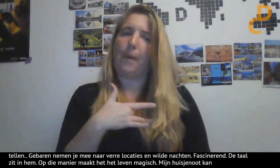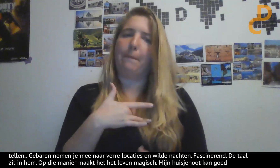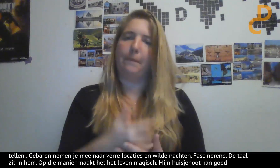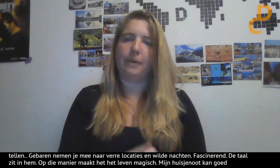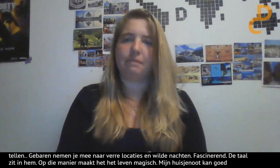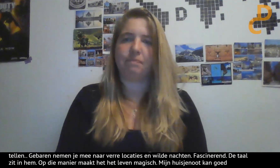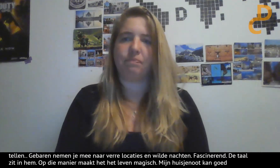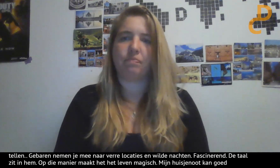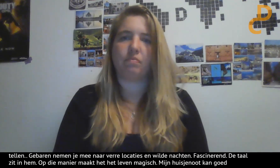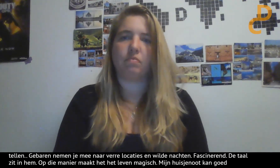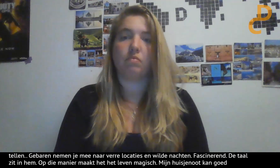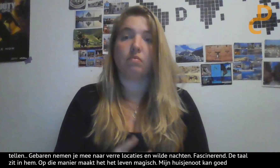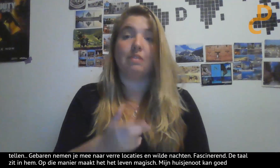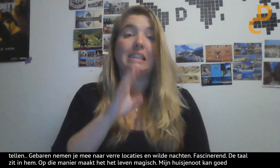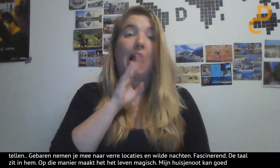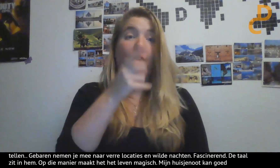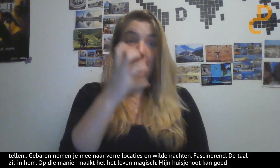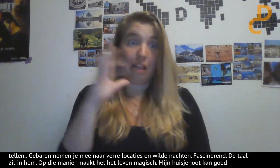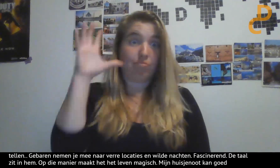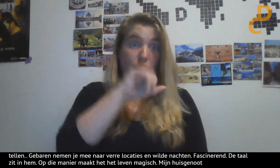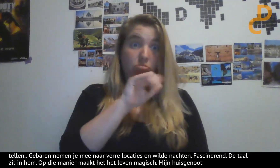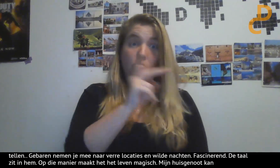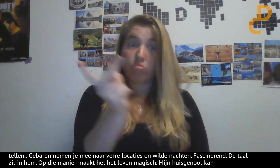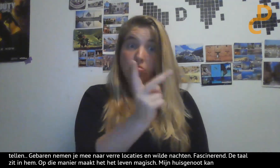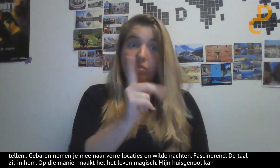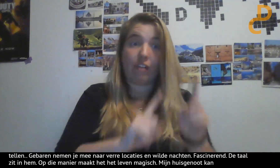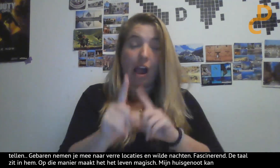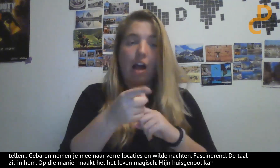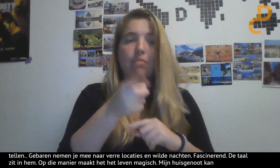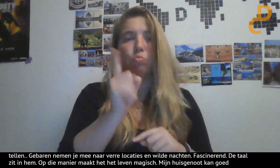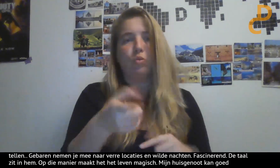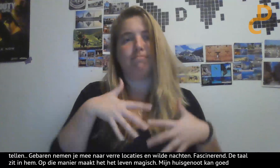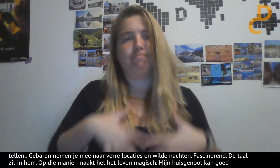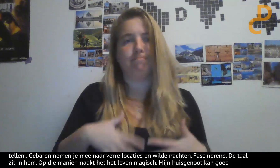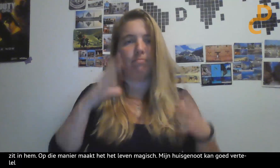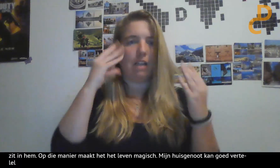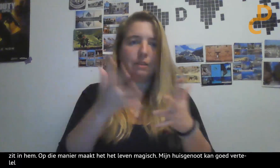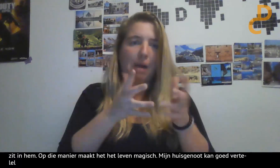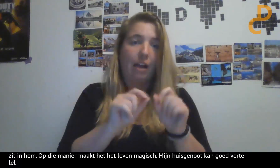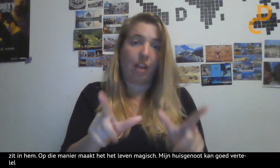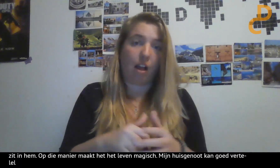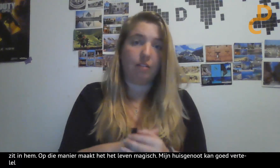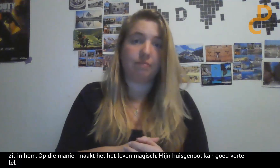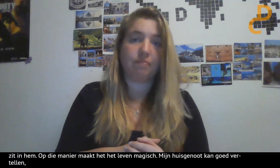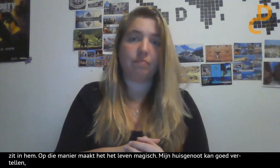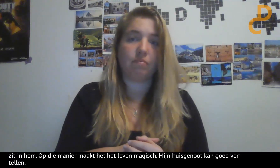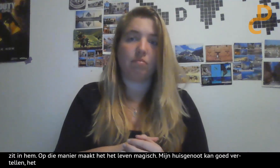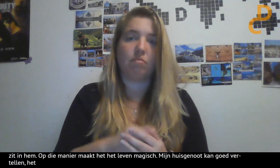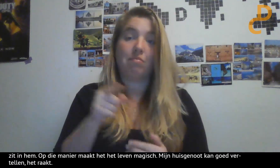is soms heel tragisch. Dat raakt. Als je hun wil begrijpen, dan moet je de Nederlandse gebarentaal vaardig